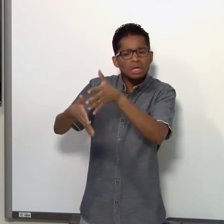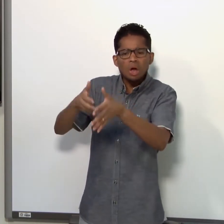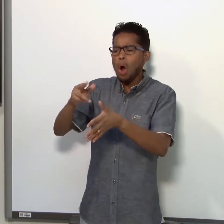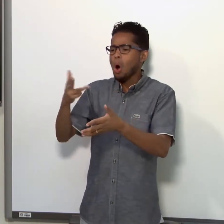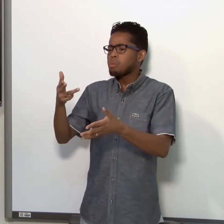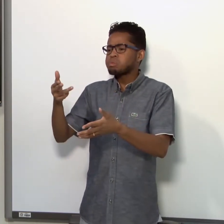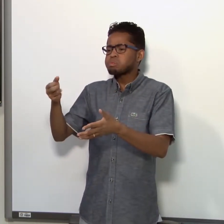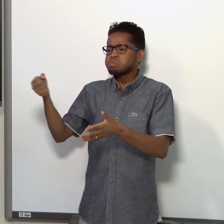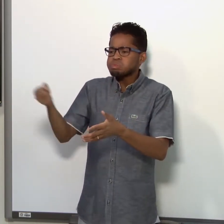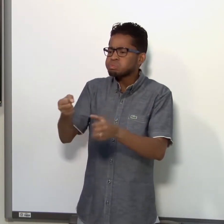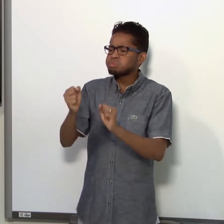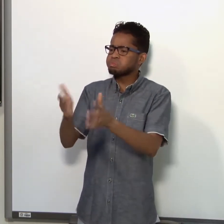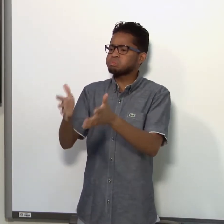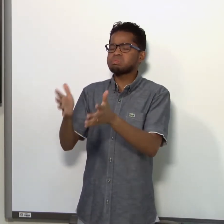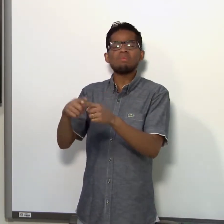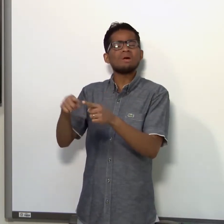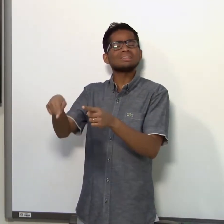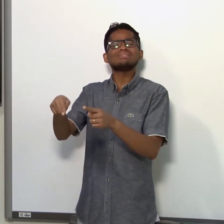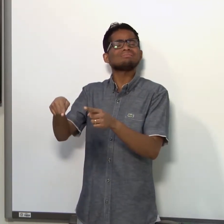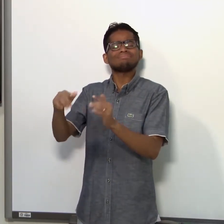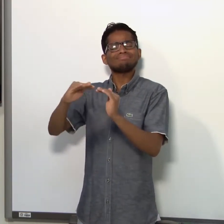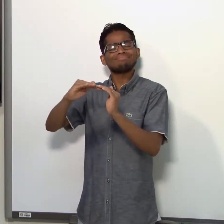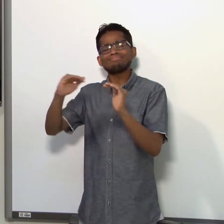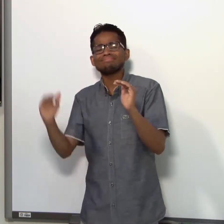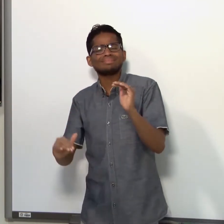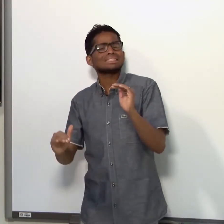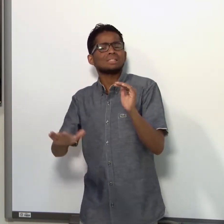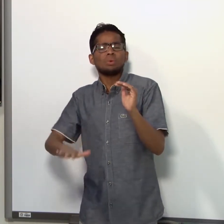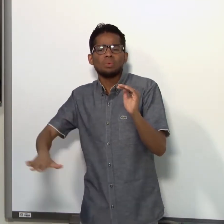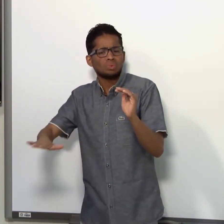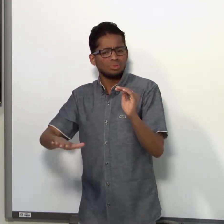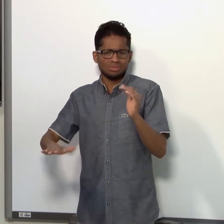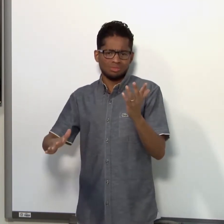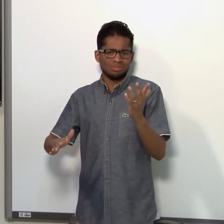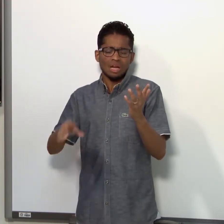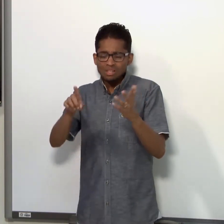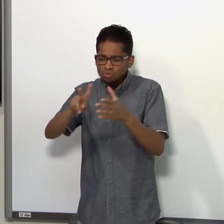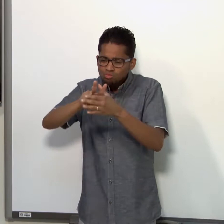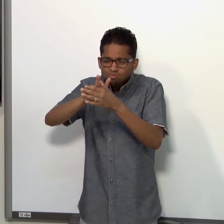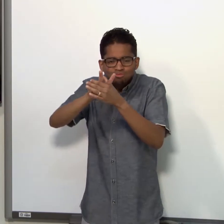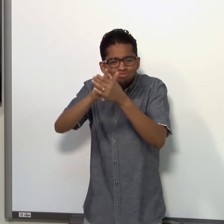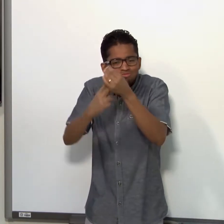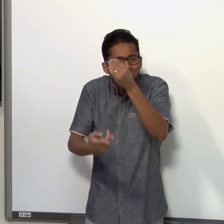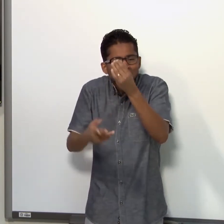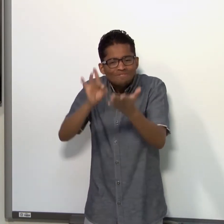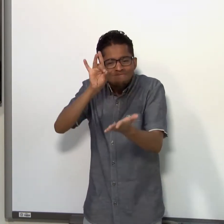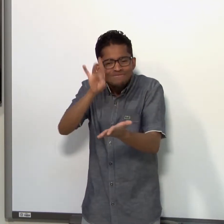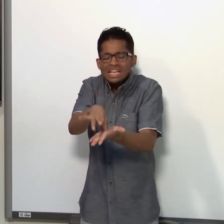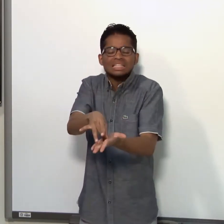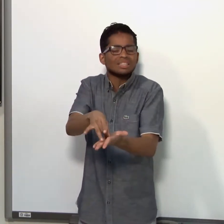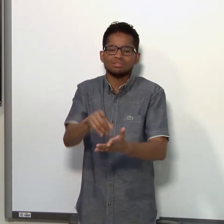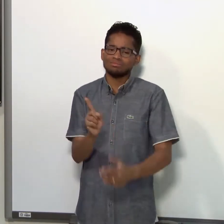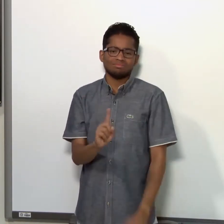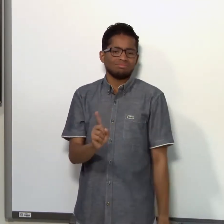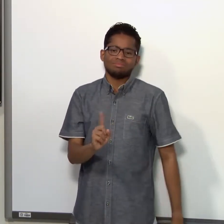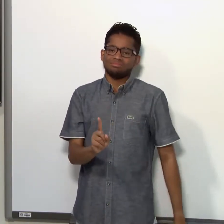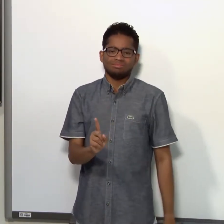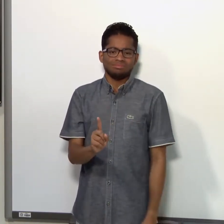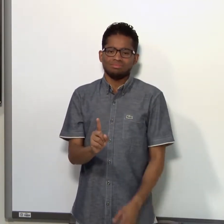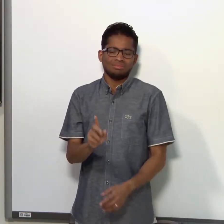Existe ali a presença do intérprete de Libras, a língua de sinais, mas ainda de forma inferiorizada. Isso não é o